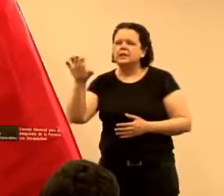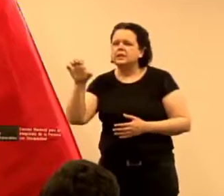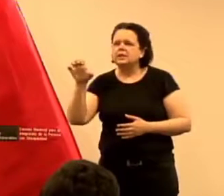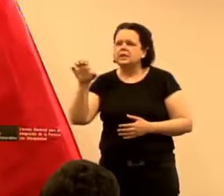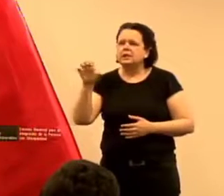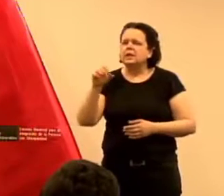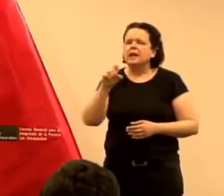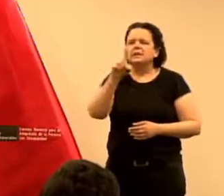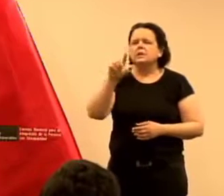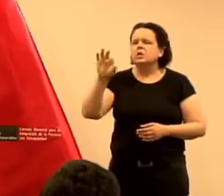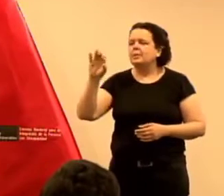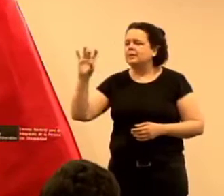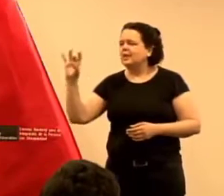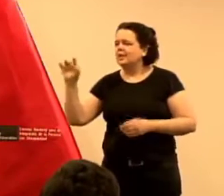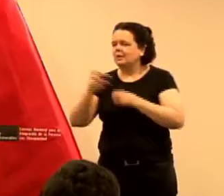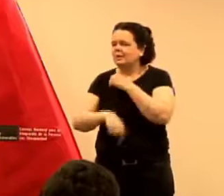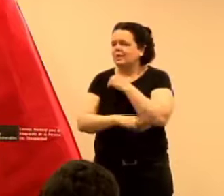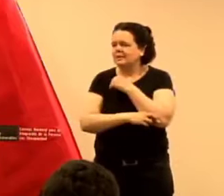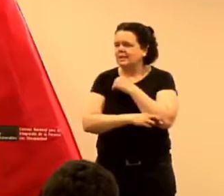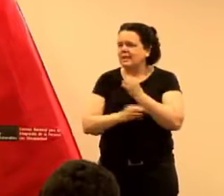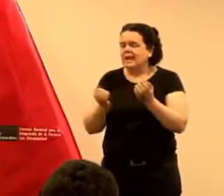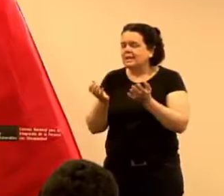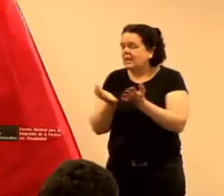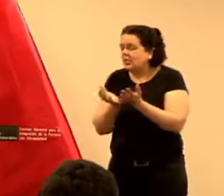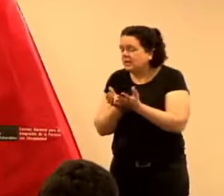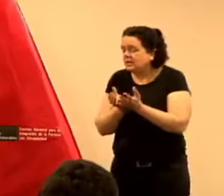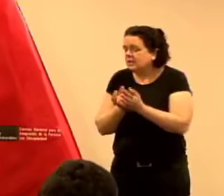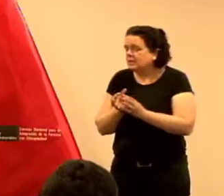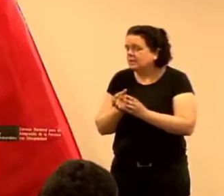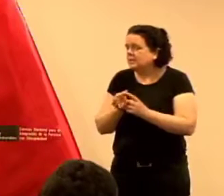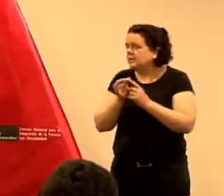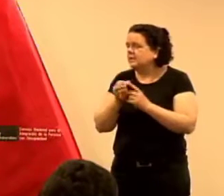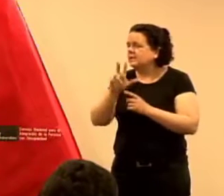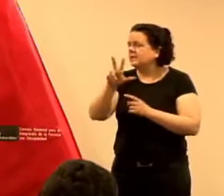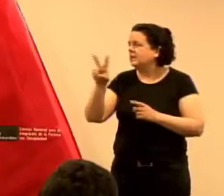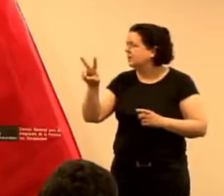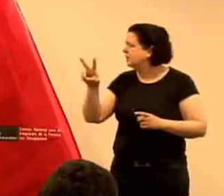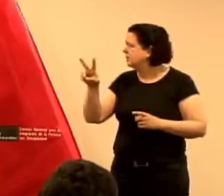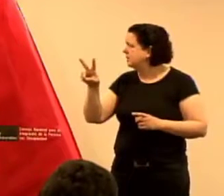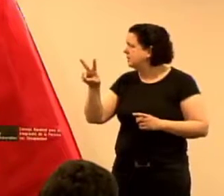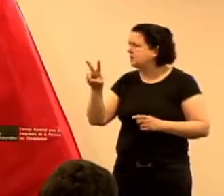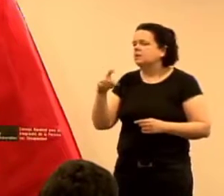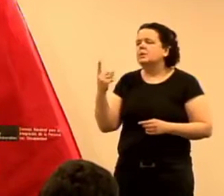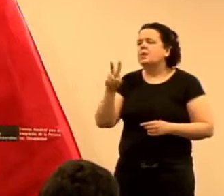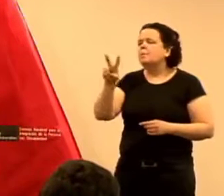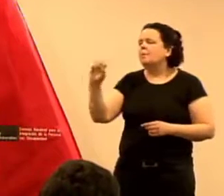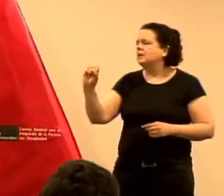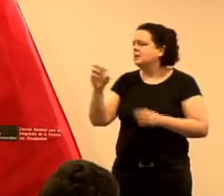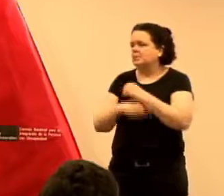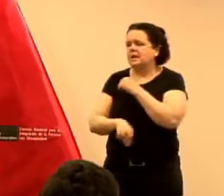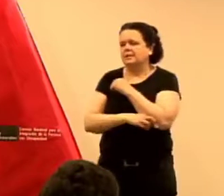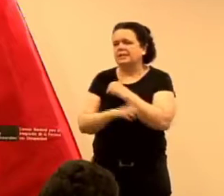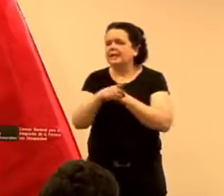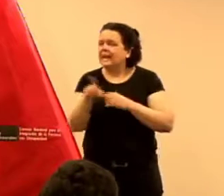en 198 países. Específicamente educación inclusiva, a nivel global, solo tenemos 32 en 20 países.